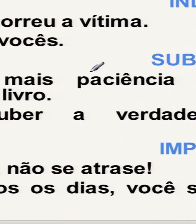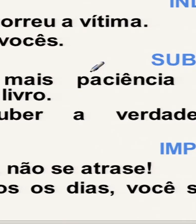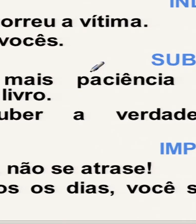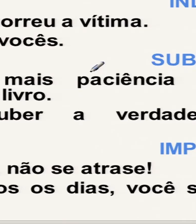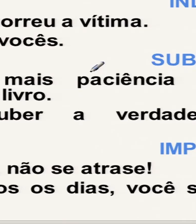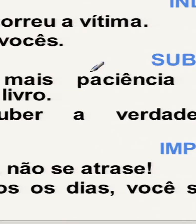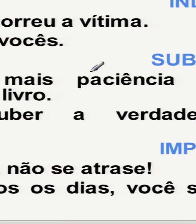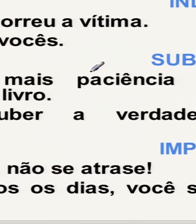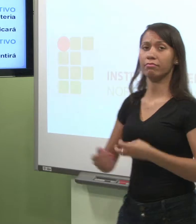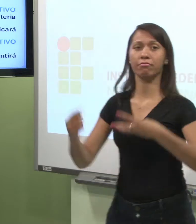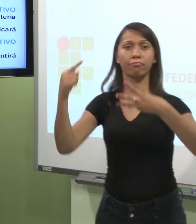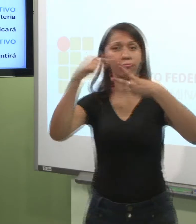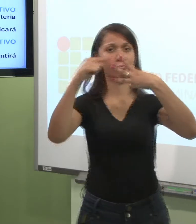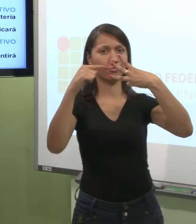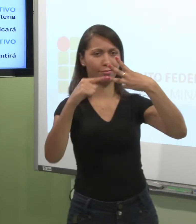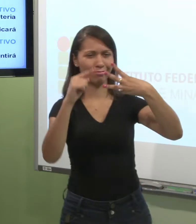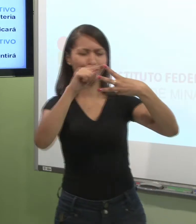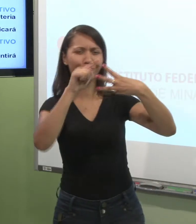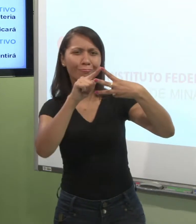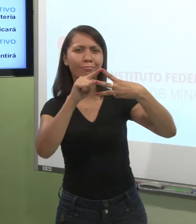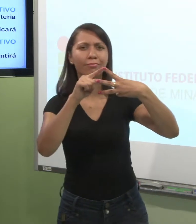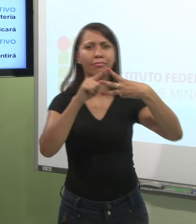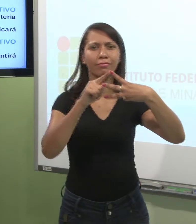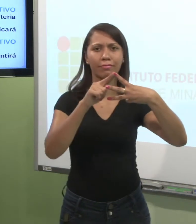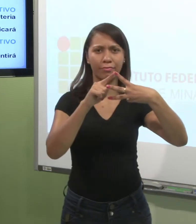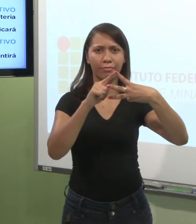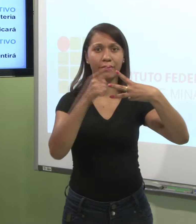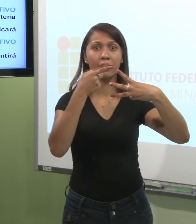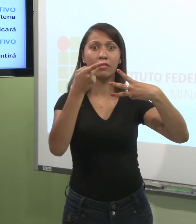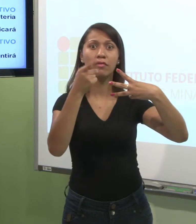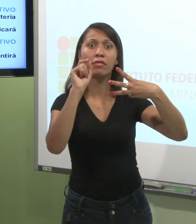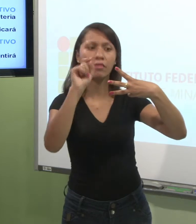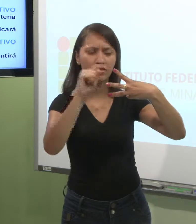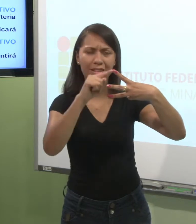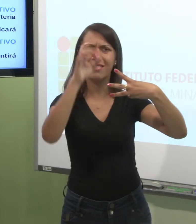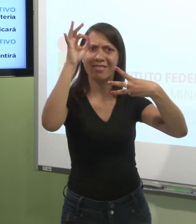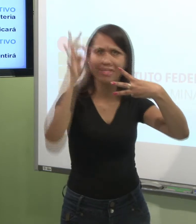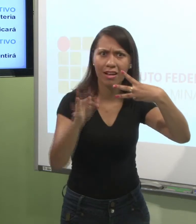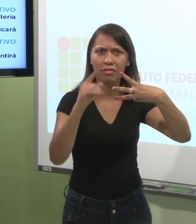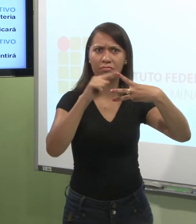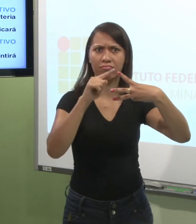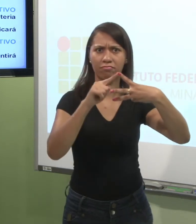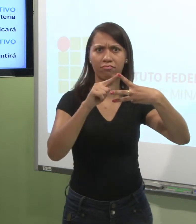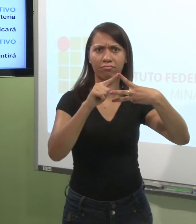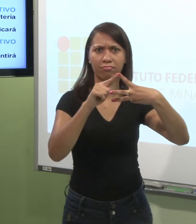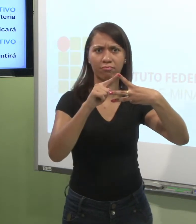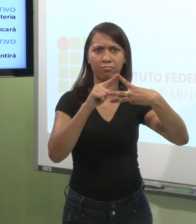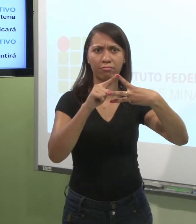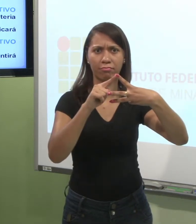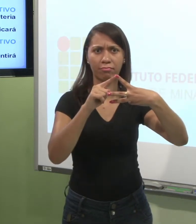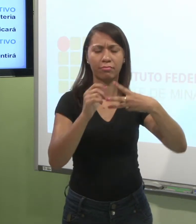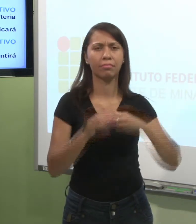certo, positivo. Exemplos: o médico socorreu a vítima.